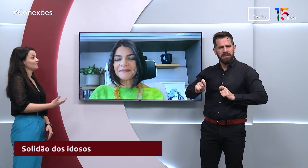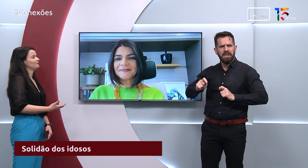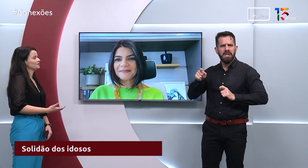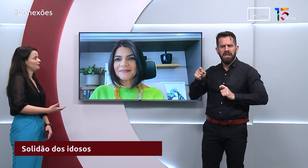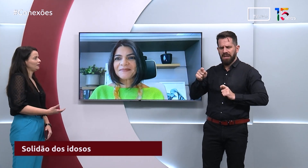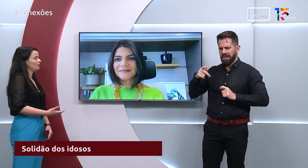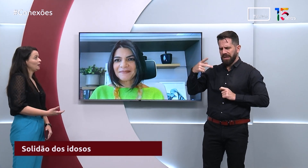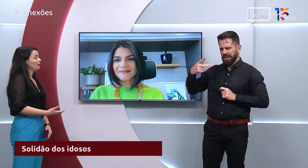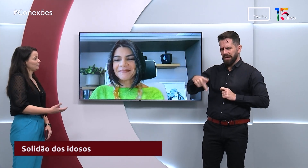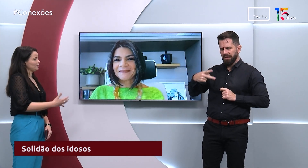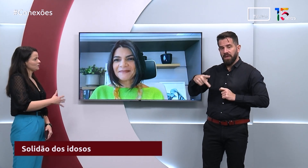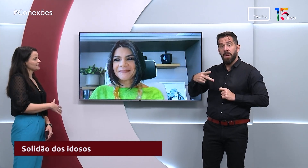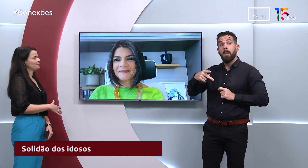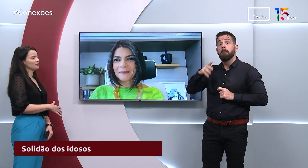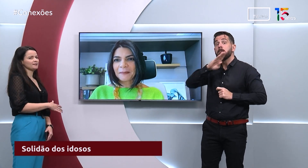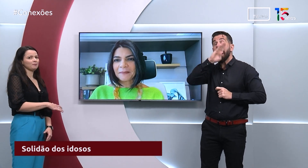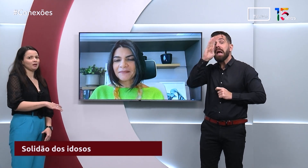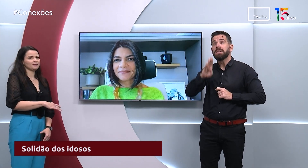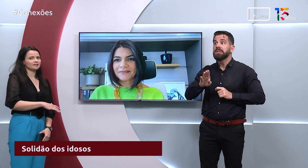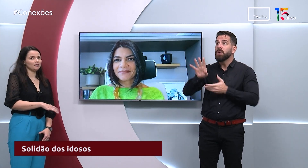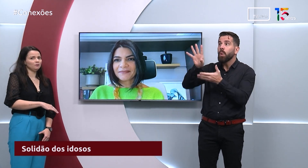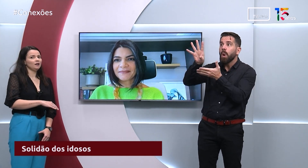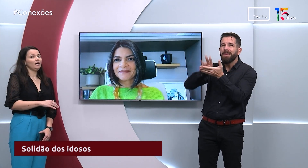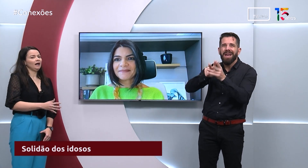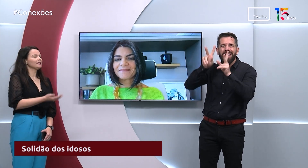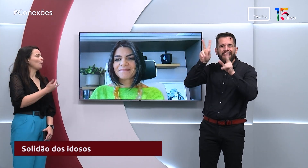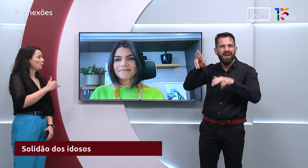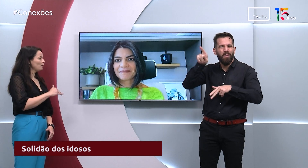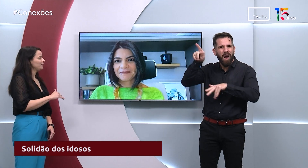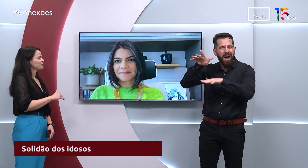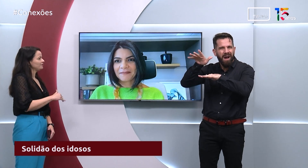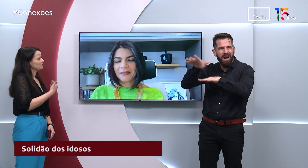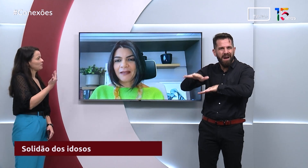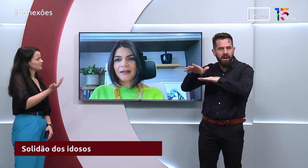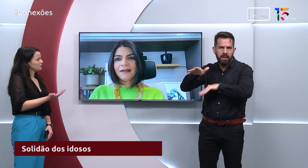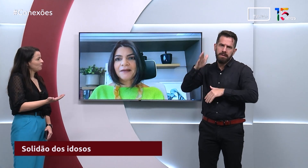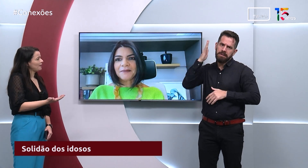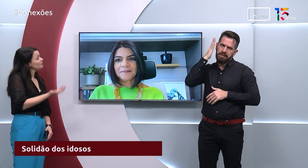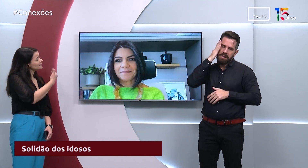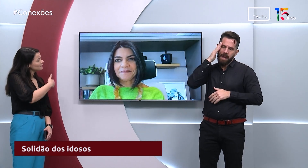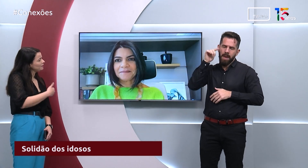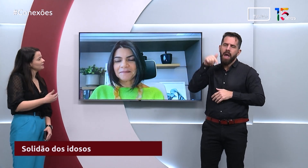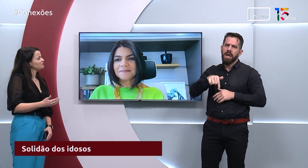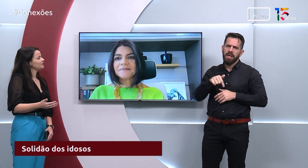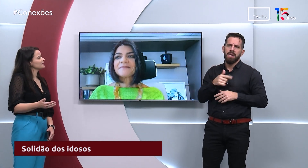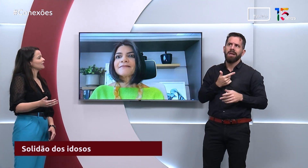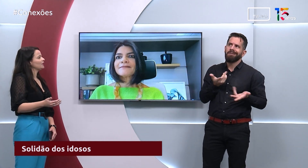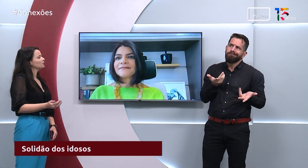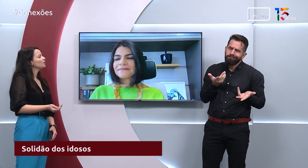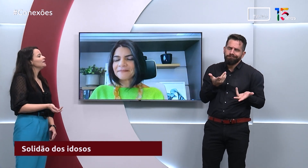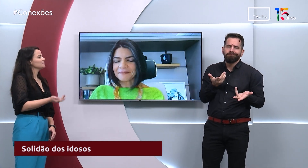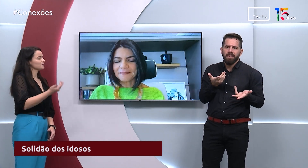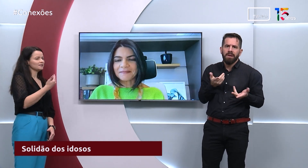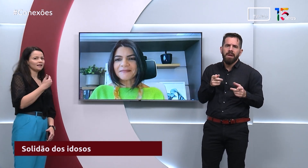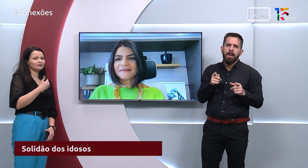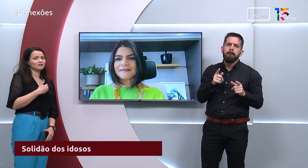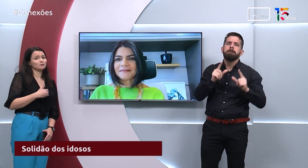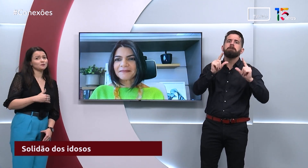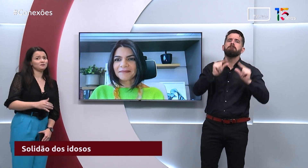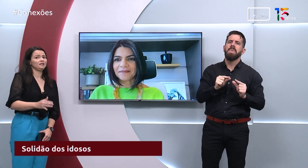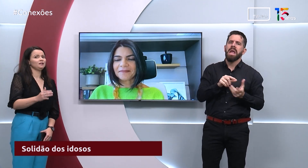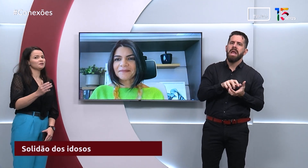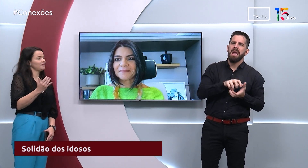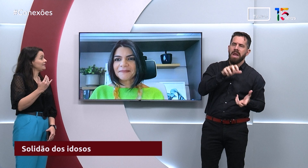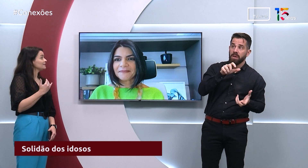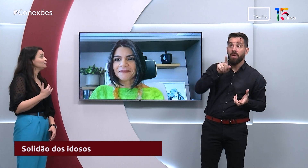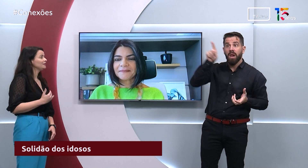Unido, o Ministério da Solidão? Porque a gente sabe que a nossa população ainda é um pouco mais jovem que a população europeia, mas também está envelhecendo, as pessoas têm cada vez